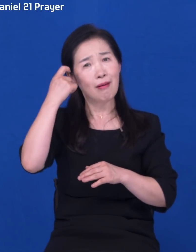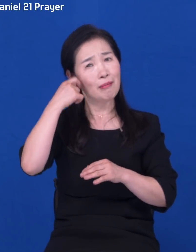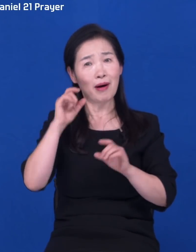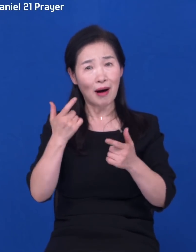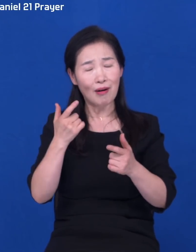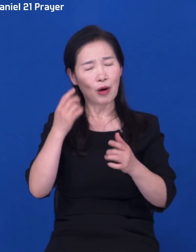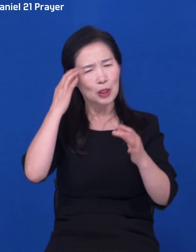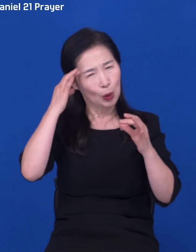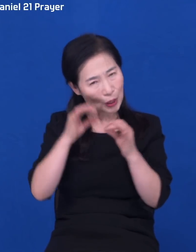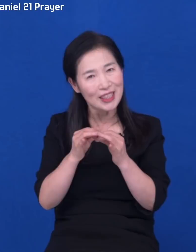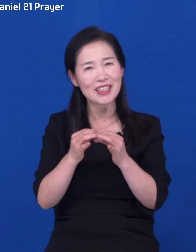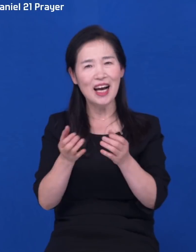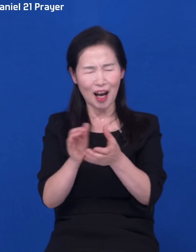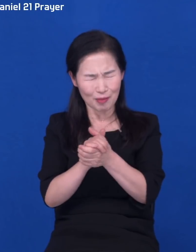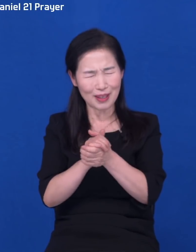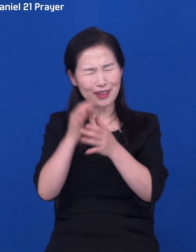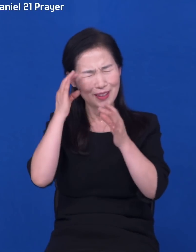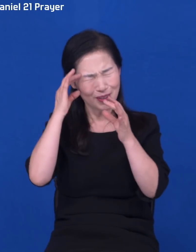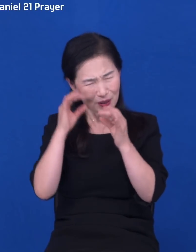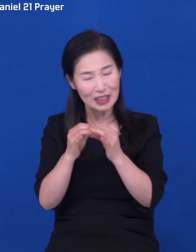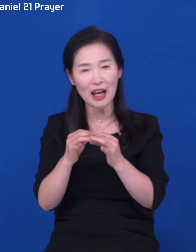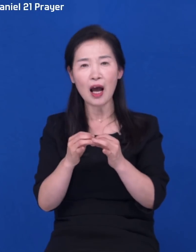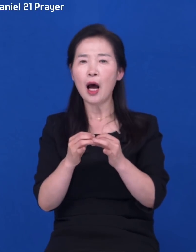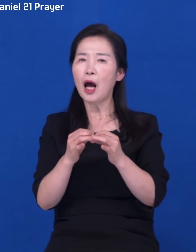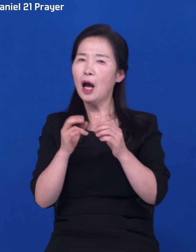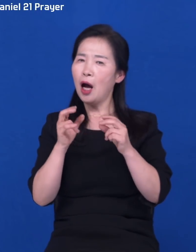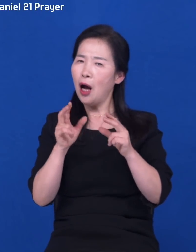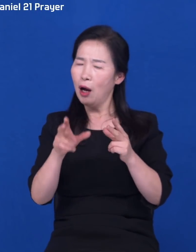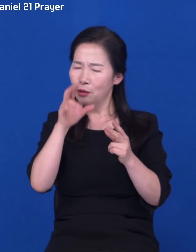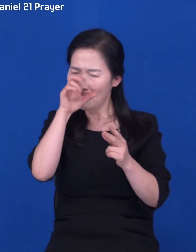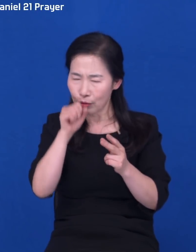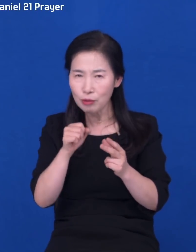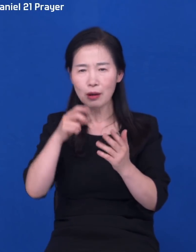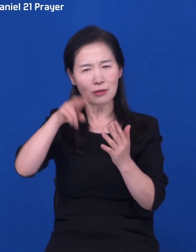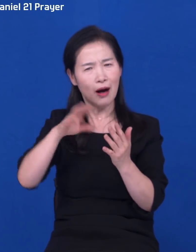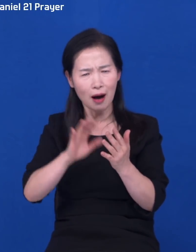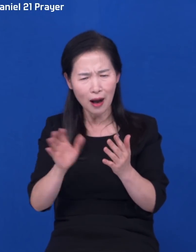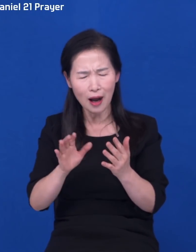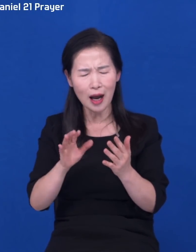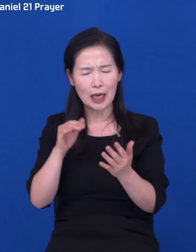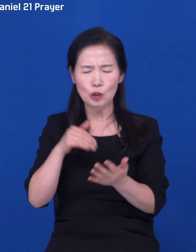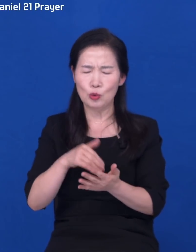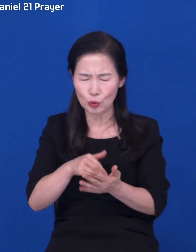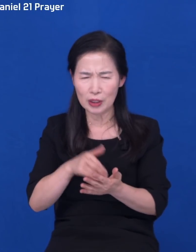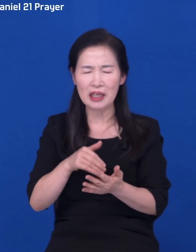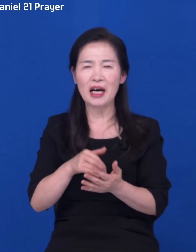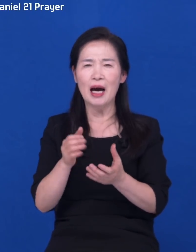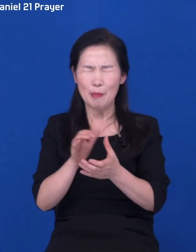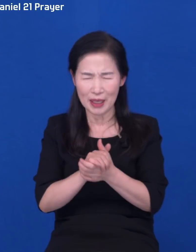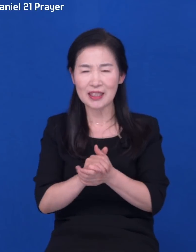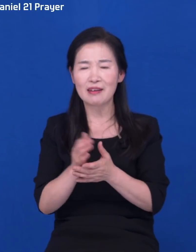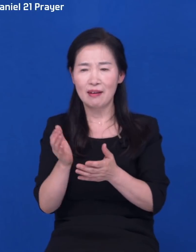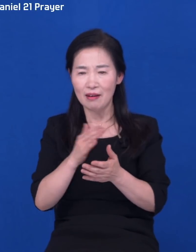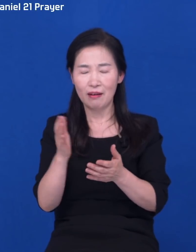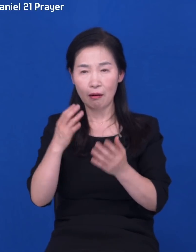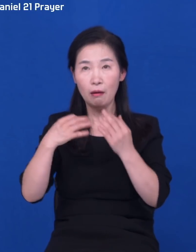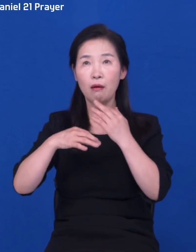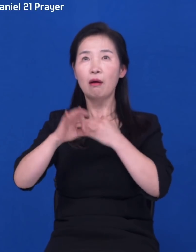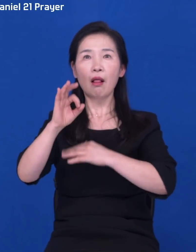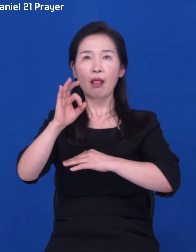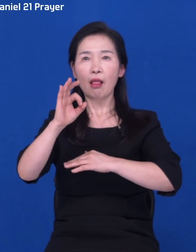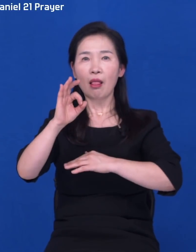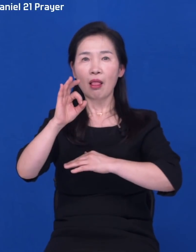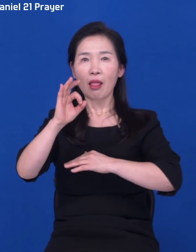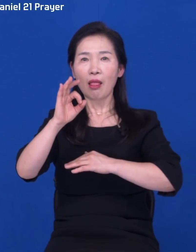동의가 되는 거예요. 이렇게 쉬운 걸 난 지금까지 왜 안 읽었어? 그래서 다 아멘 하면서 읽은 거예요. 읽다가 보니까 동이 터요. 깜짝